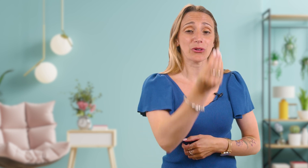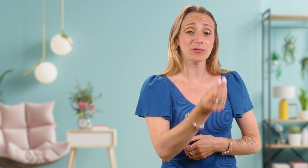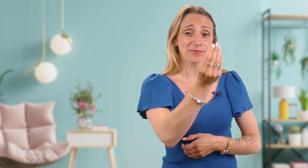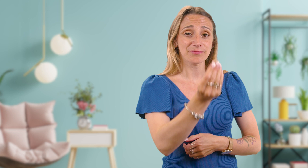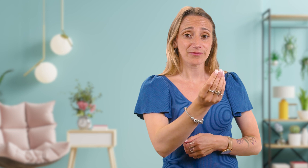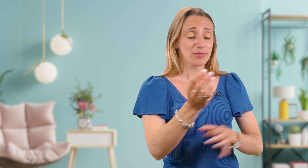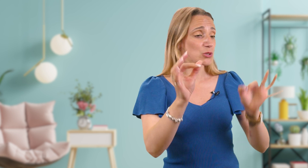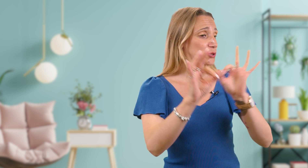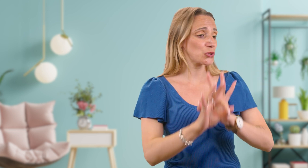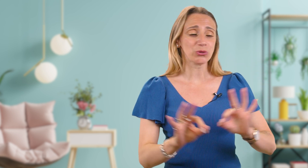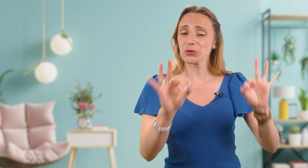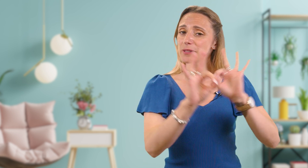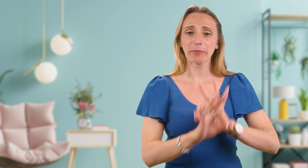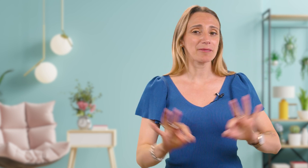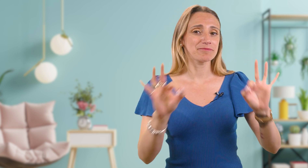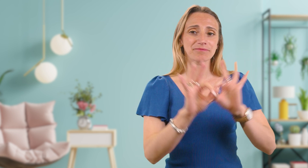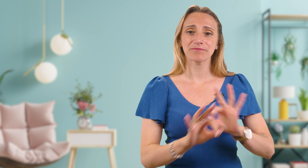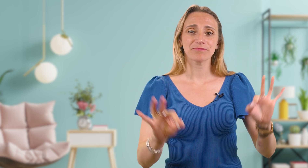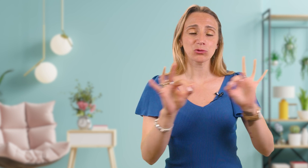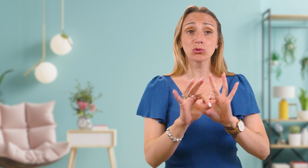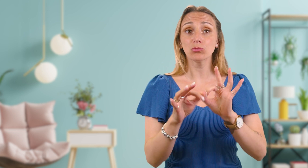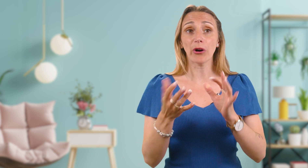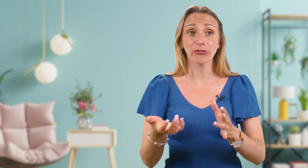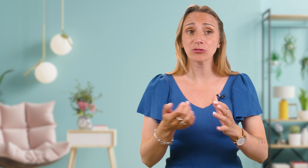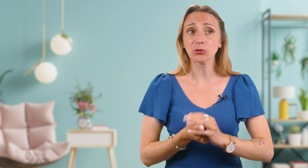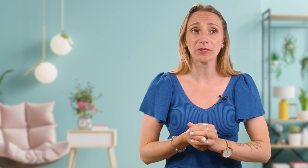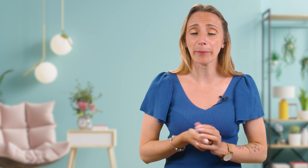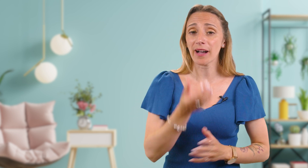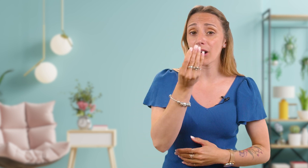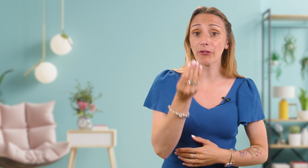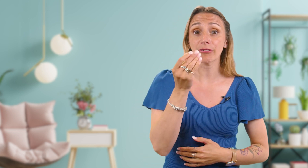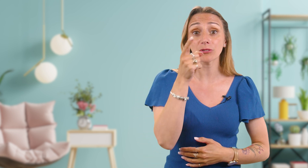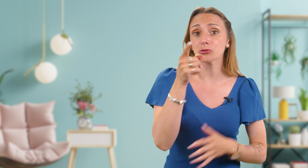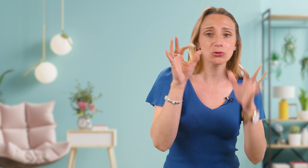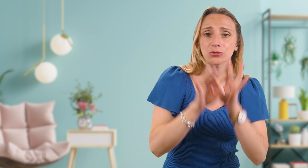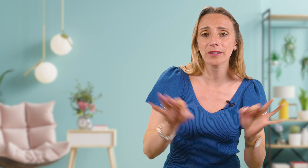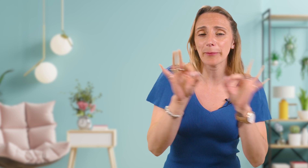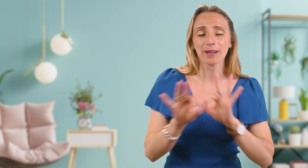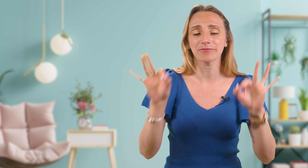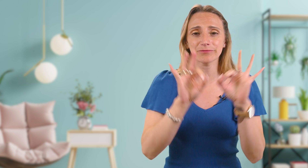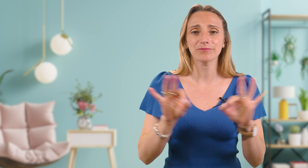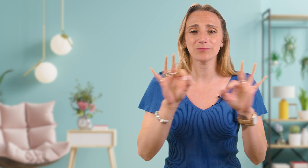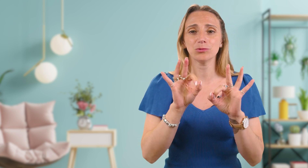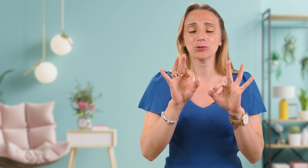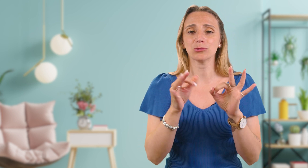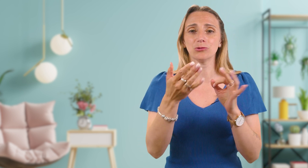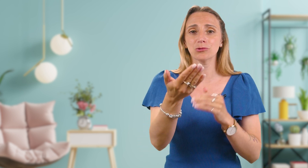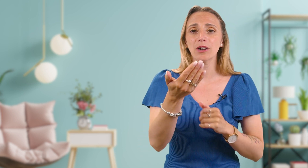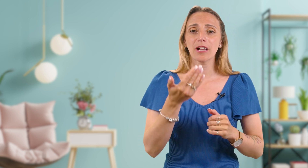D'enfants, je n'en ai pas. Ou d'enfants, tu n'en as pas. Enfant, tu n'en as pas. Puisque du coup,